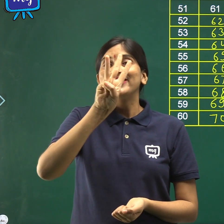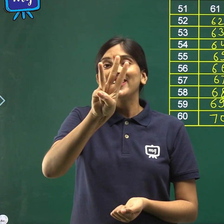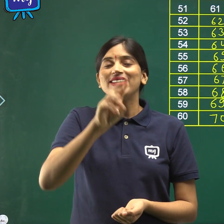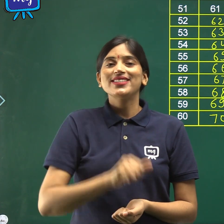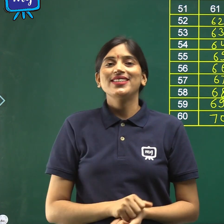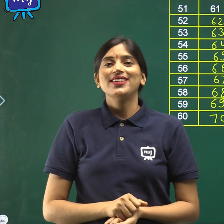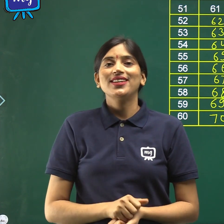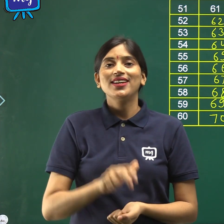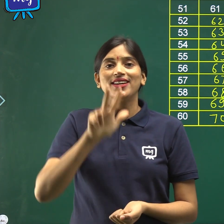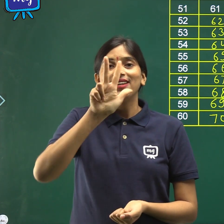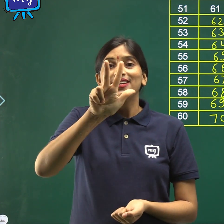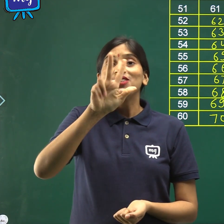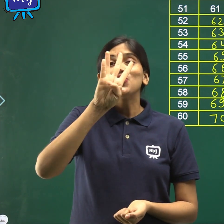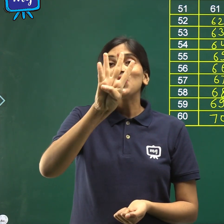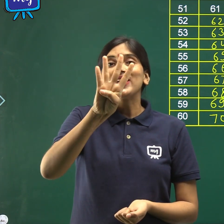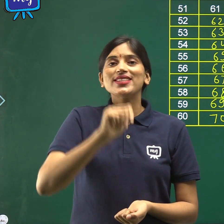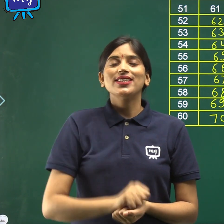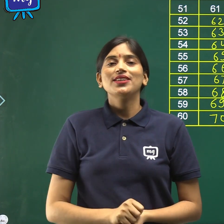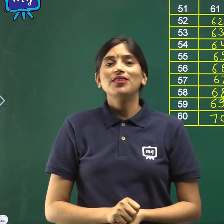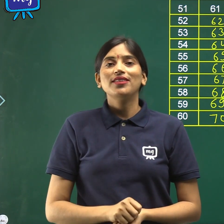83, 84,